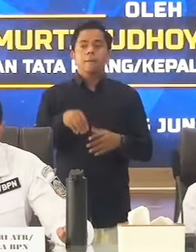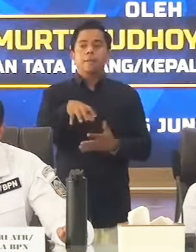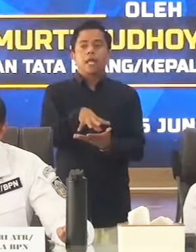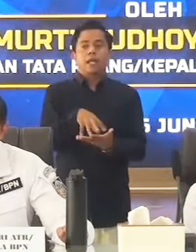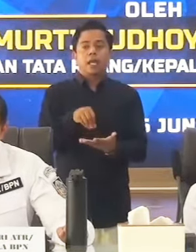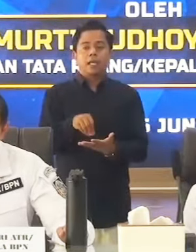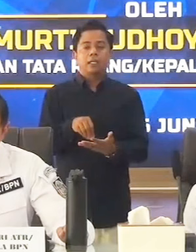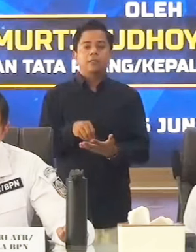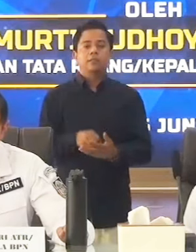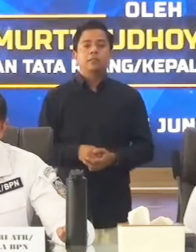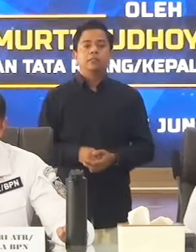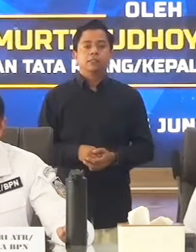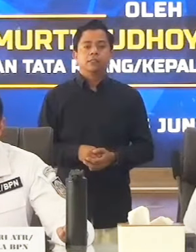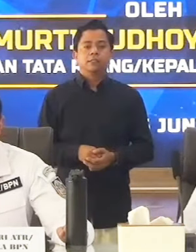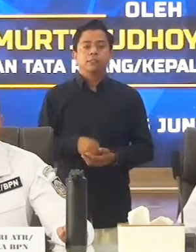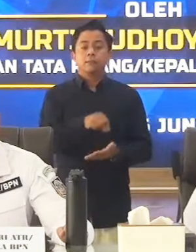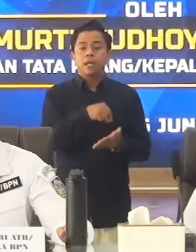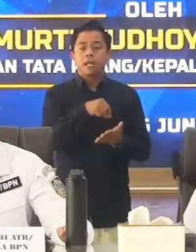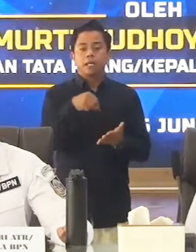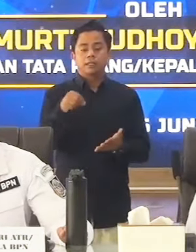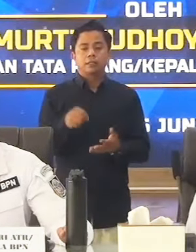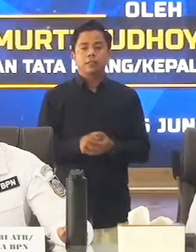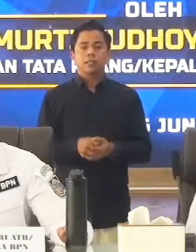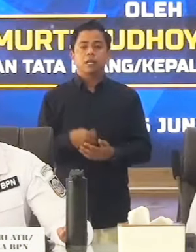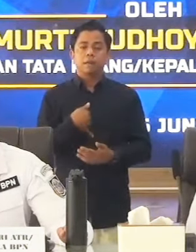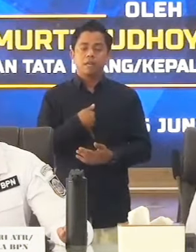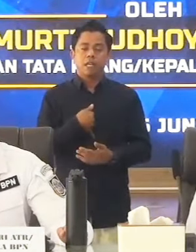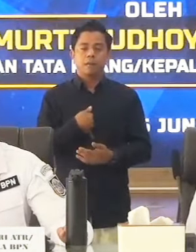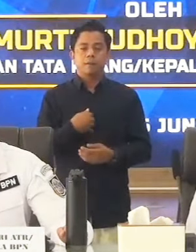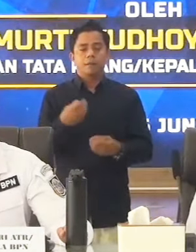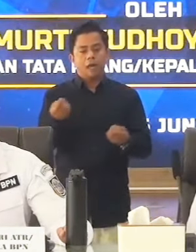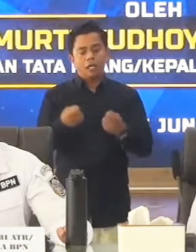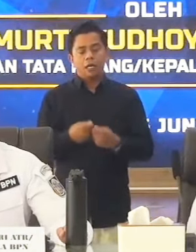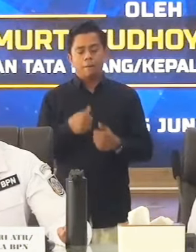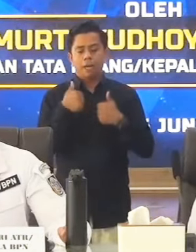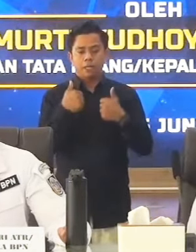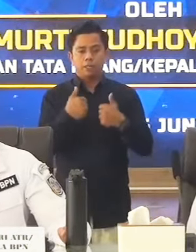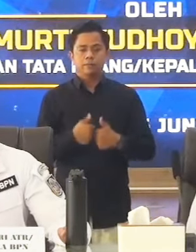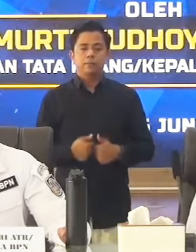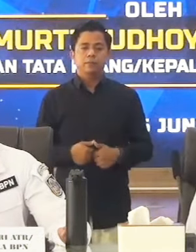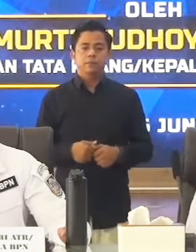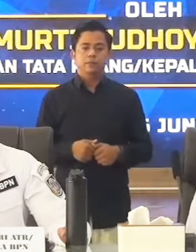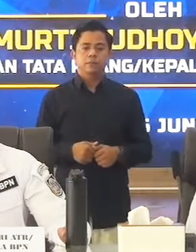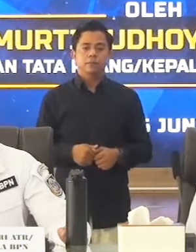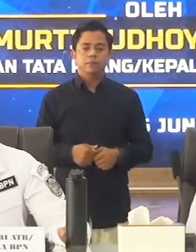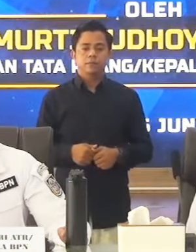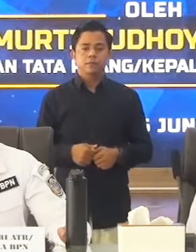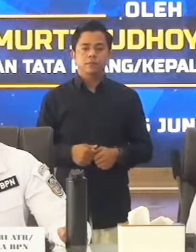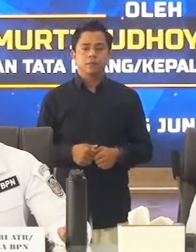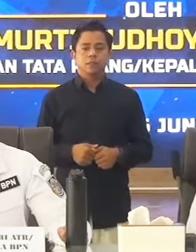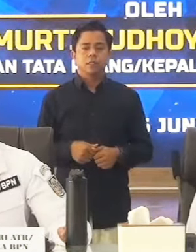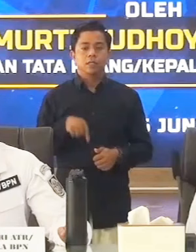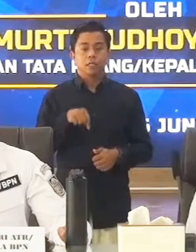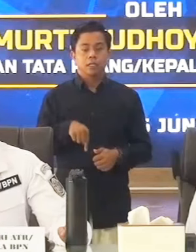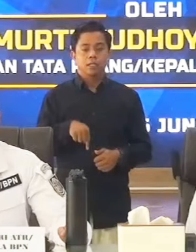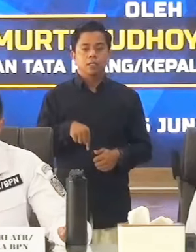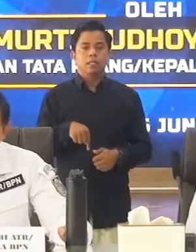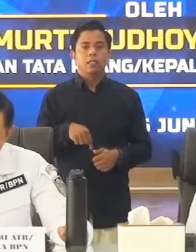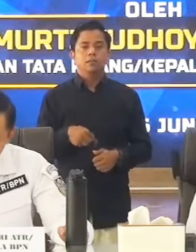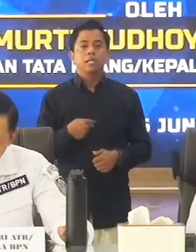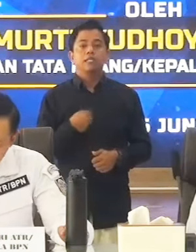Allah kami akan melayani dengan baik. Terbukti dari yang saya sampaikan tadi,